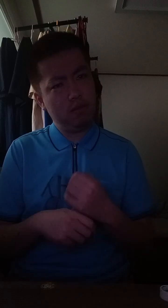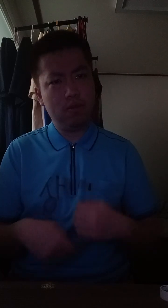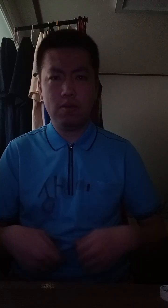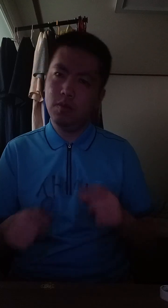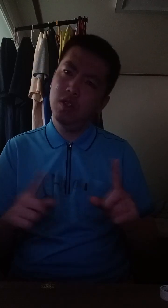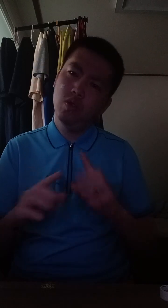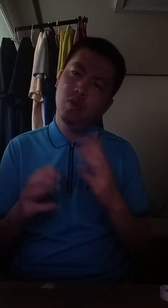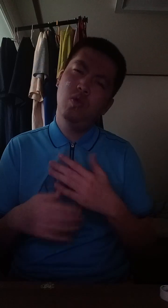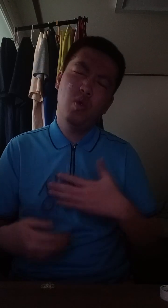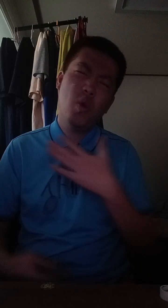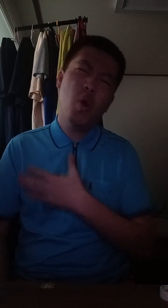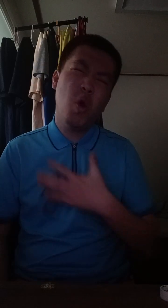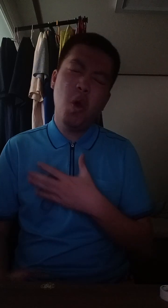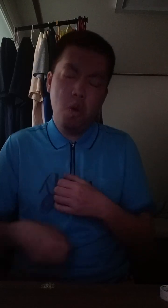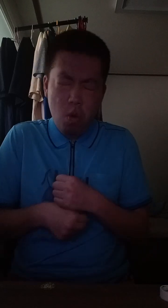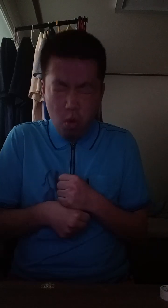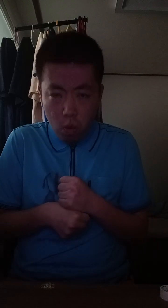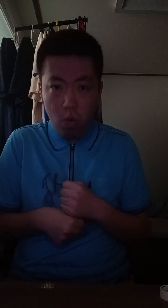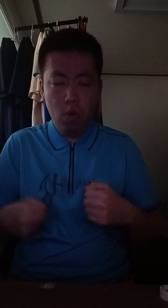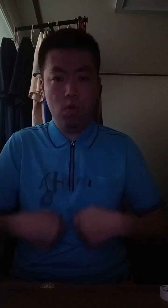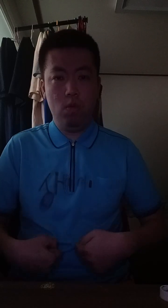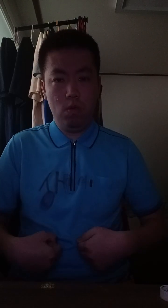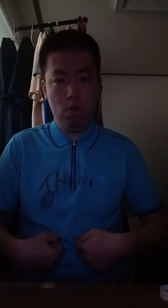큰 사고로 이어질 수도 있던 위험한 순간이었습니다.